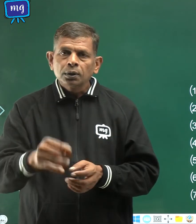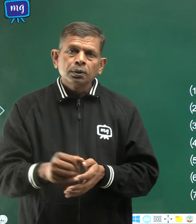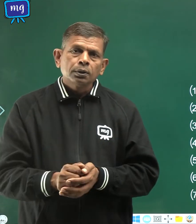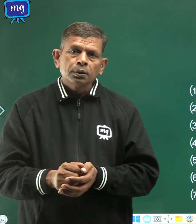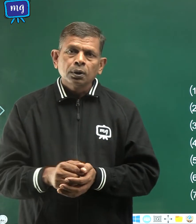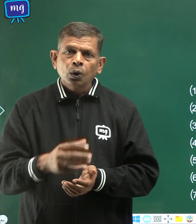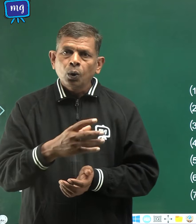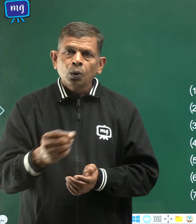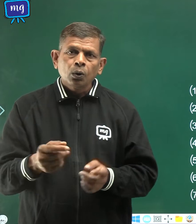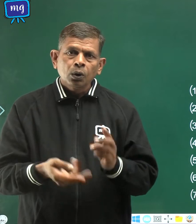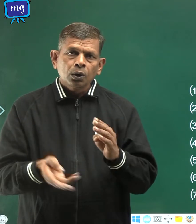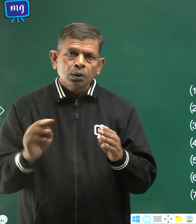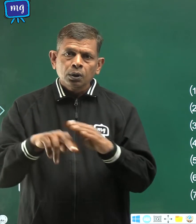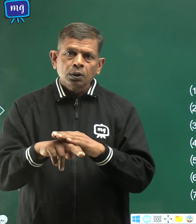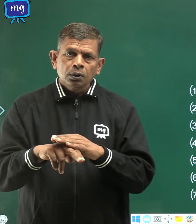और इनको